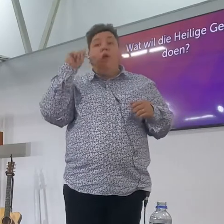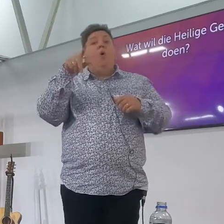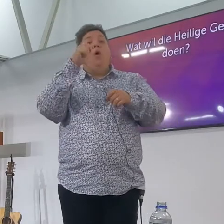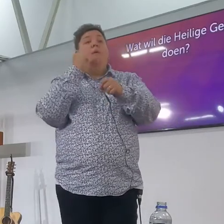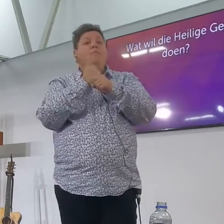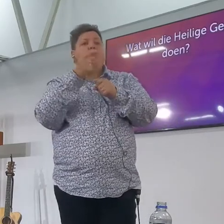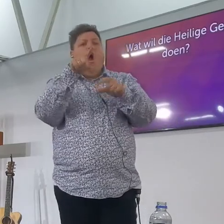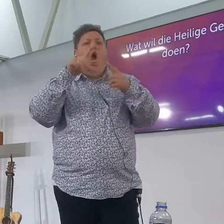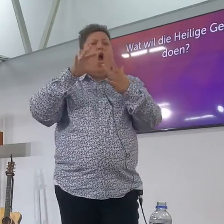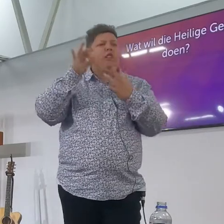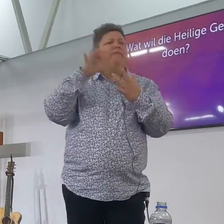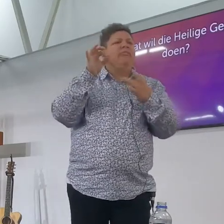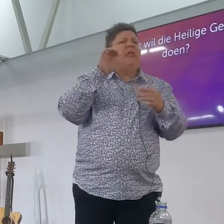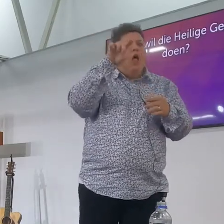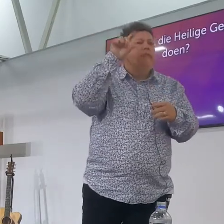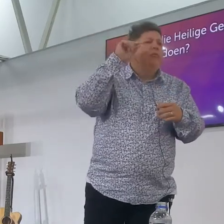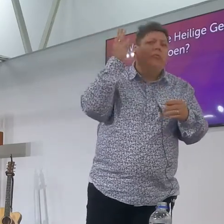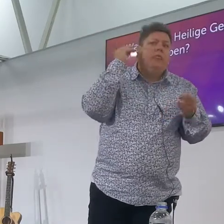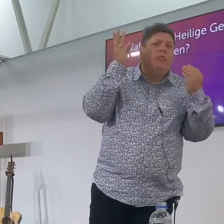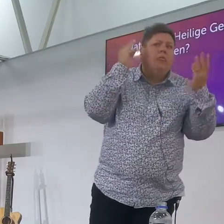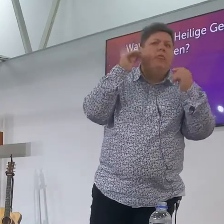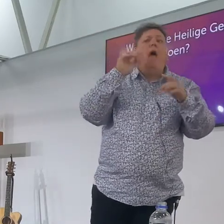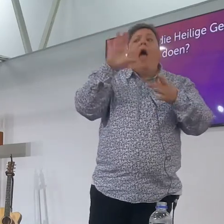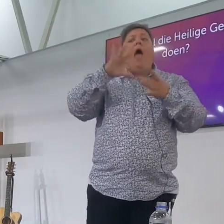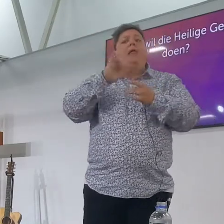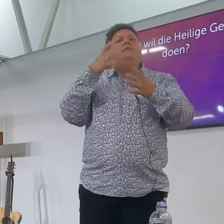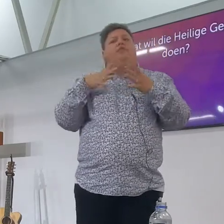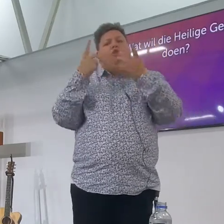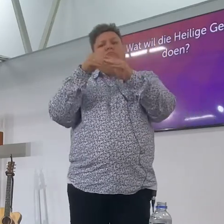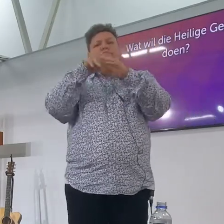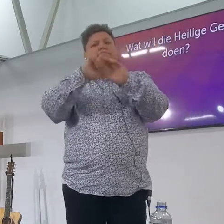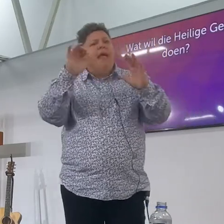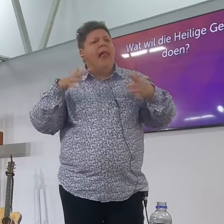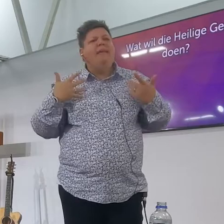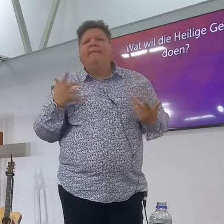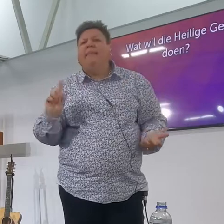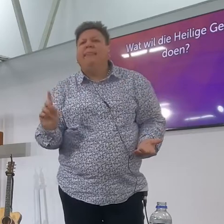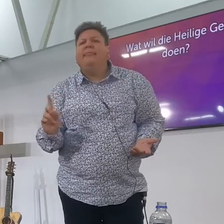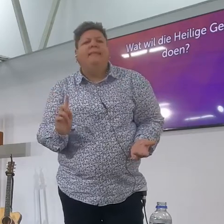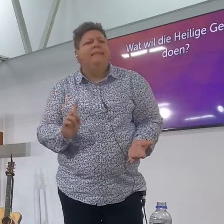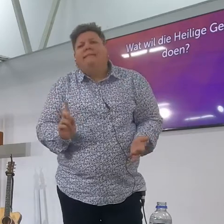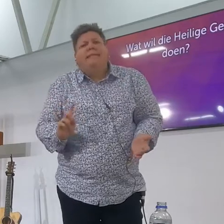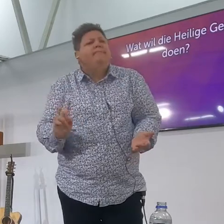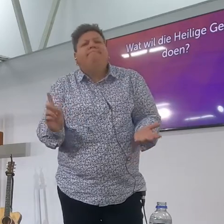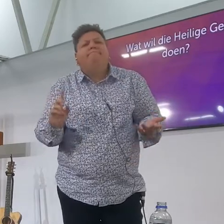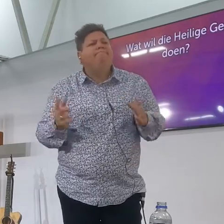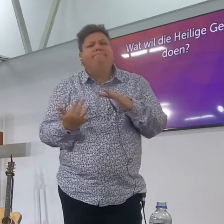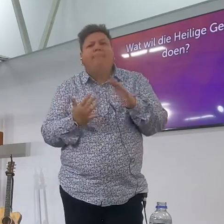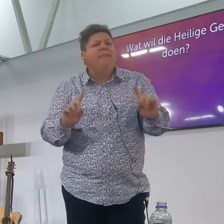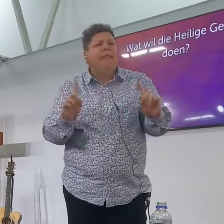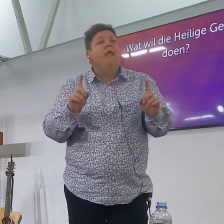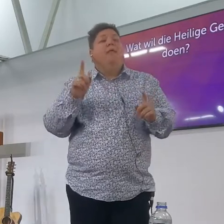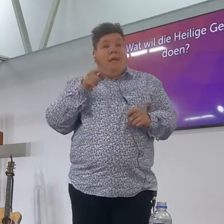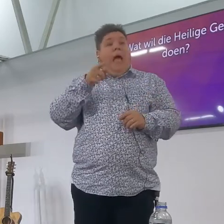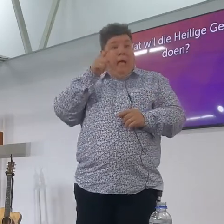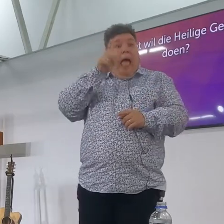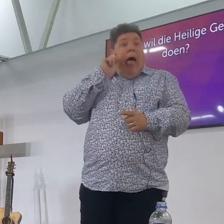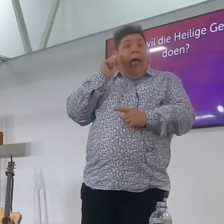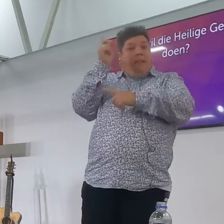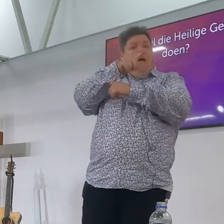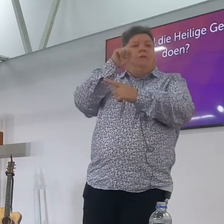uit wat die Heilige Gees in jou lewe wil doen, en doen dit, en jy sal vir die res van jou lewe elke dag 'n geesvervulde lewe